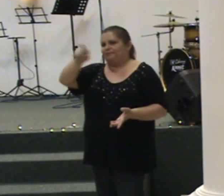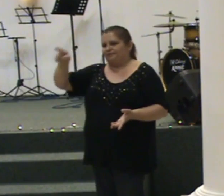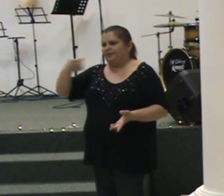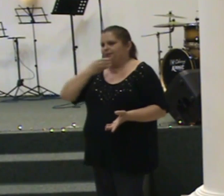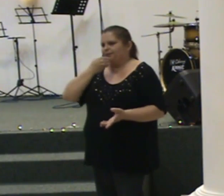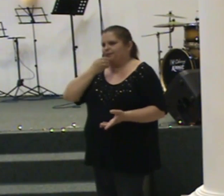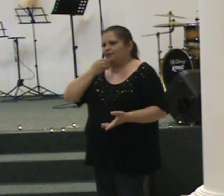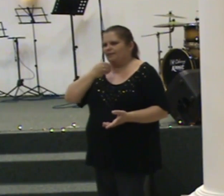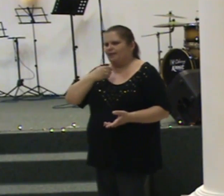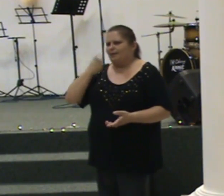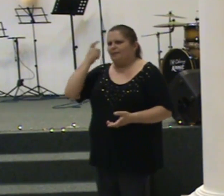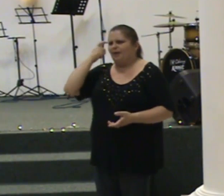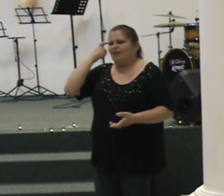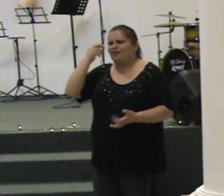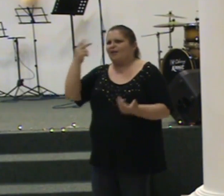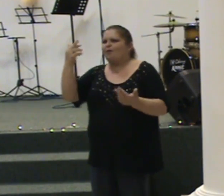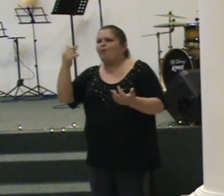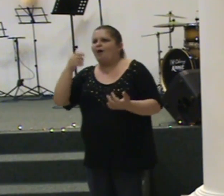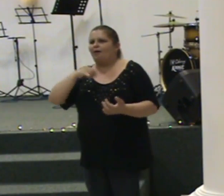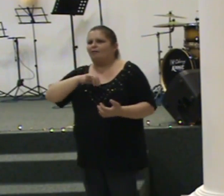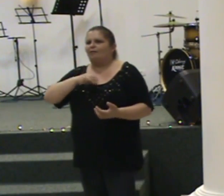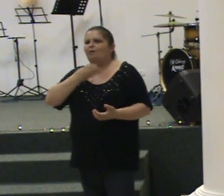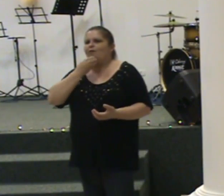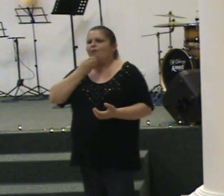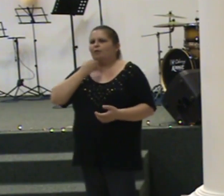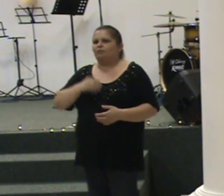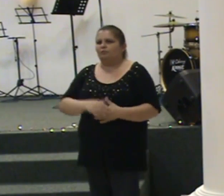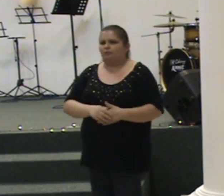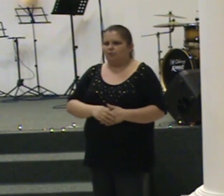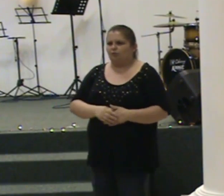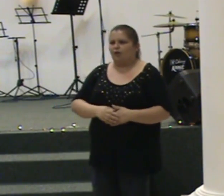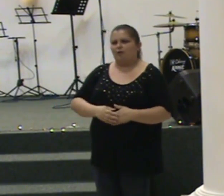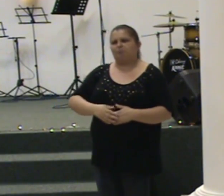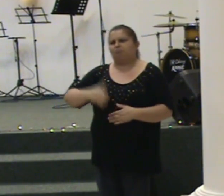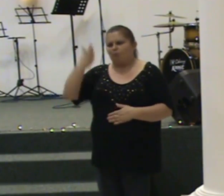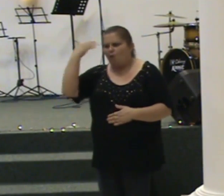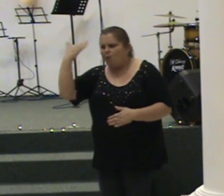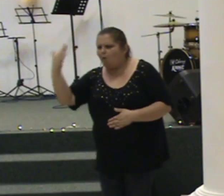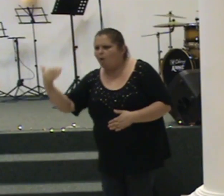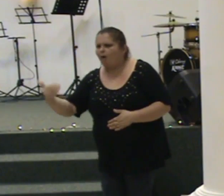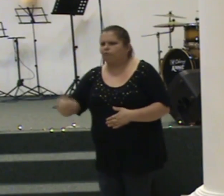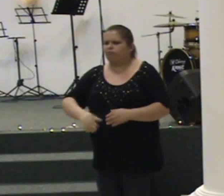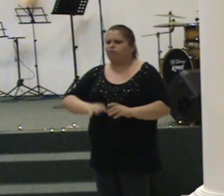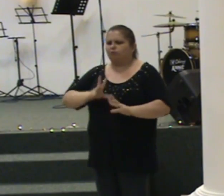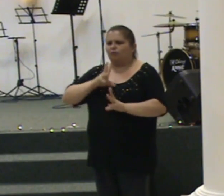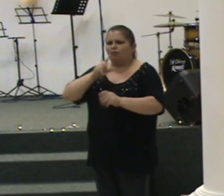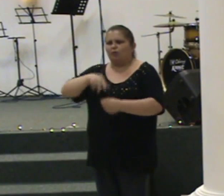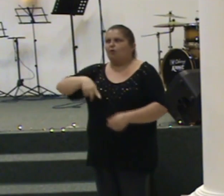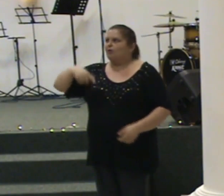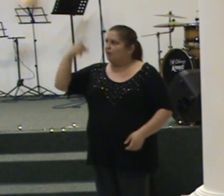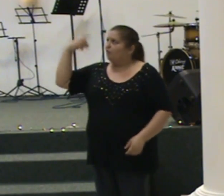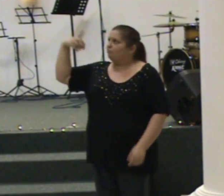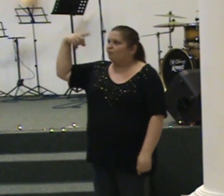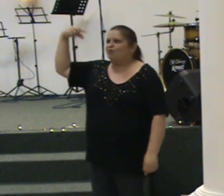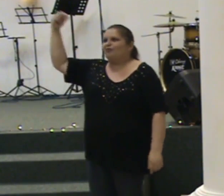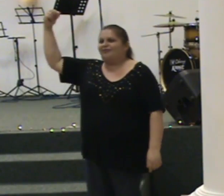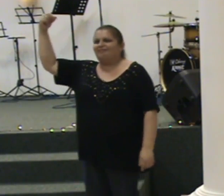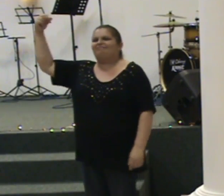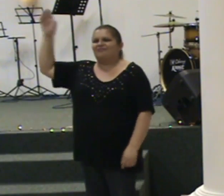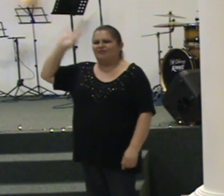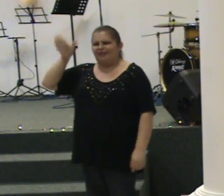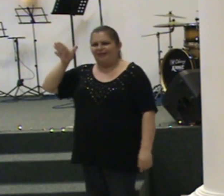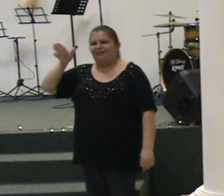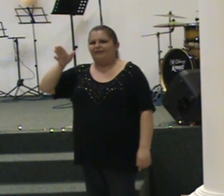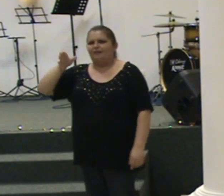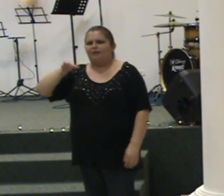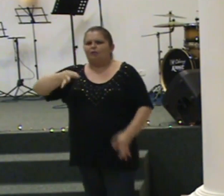José. José era uma pessoa honrada. A palavra diz que ele é uma pessoa escolhida por Deus já.